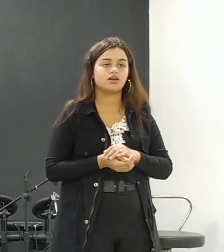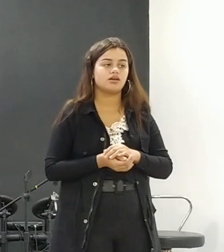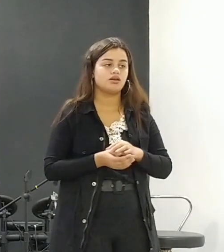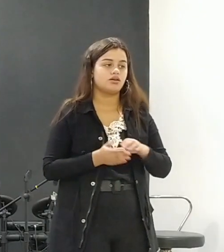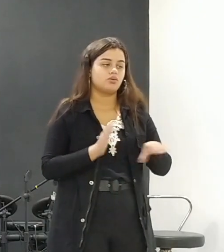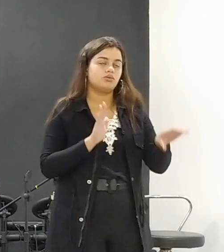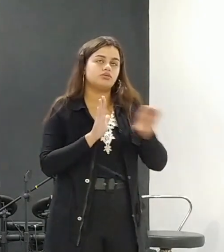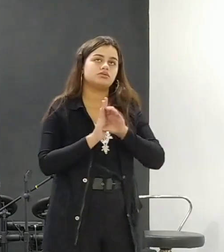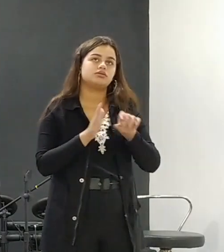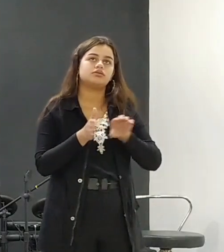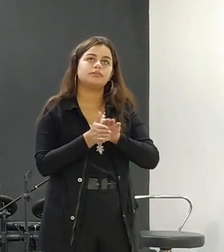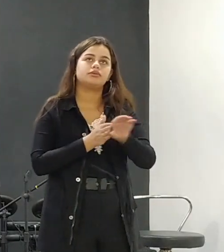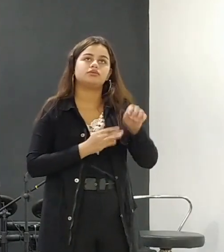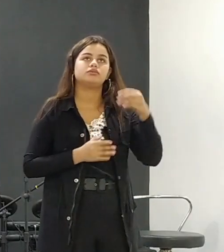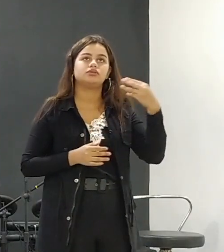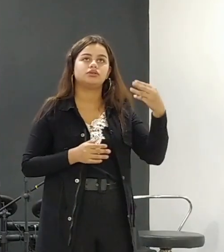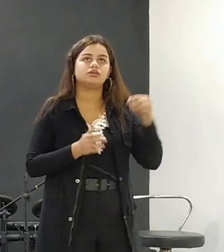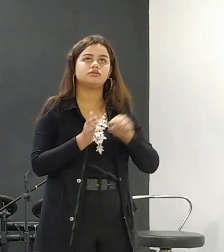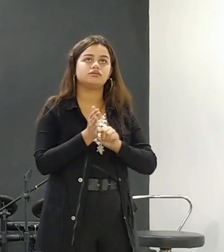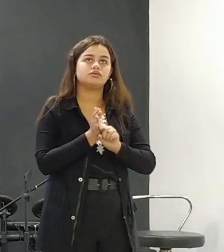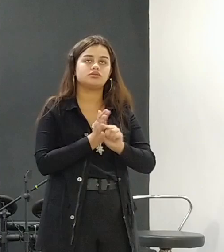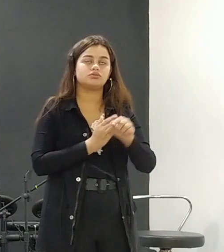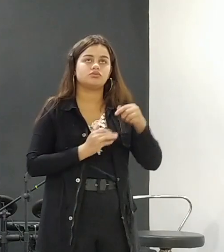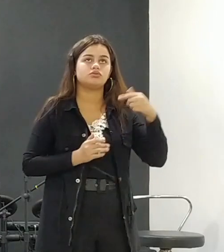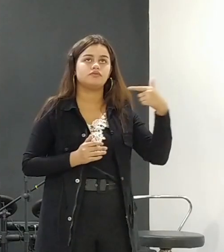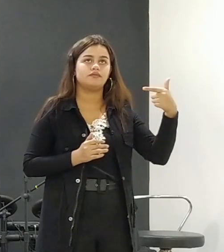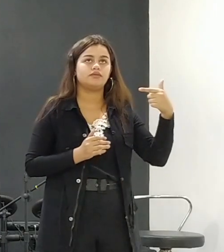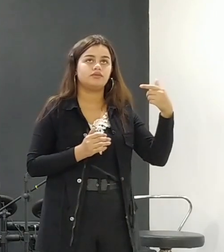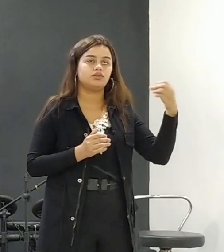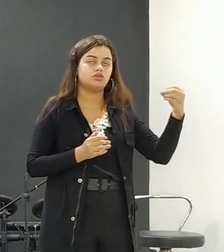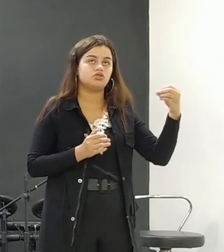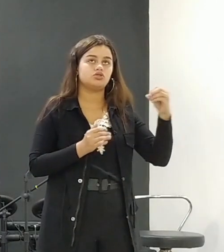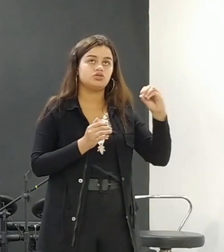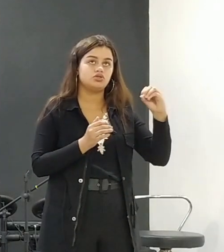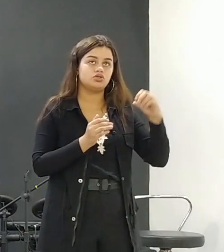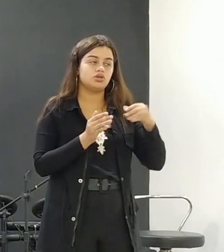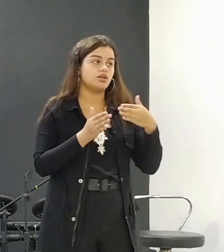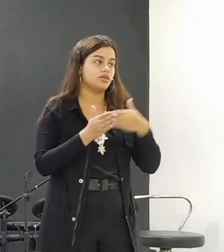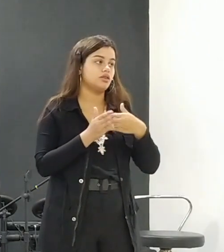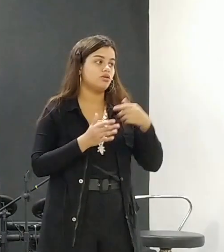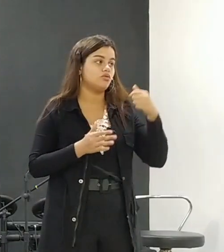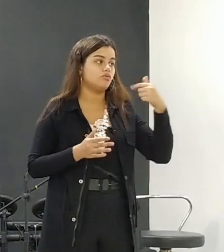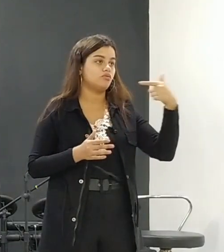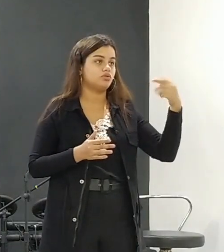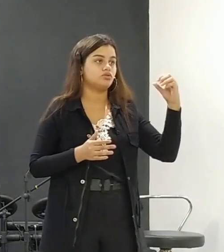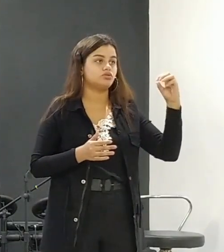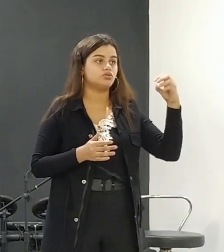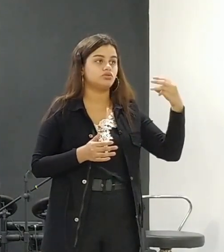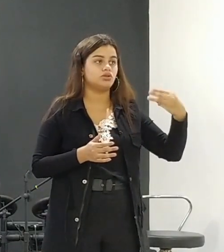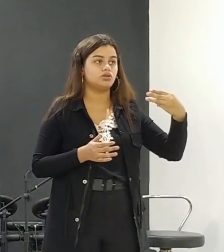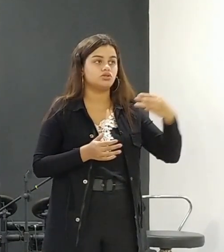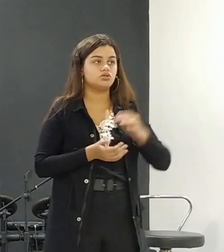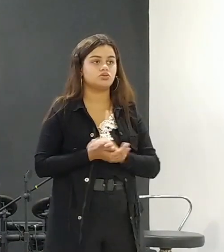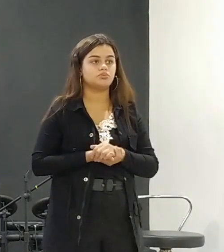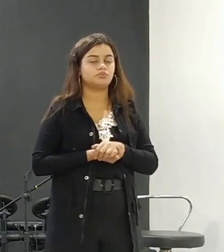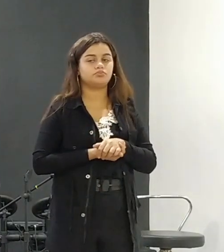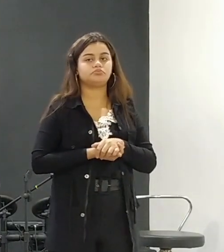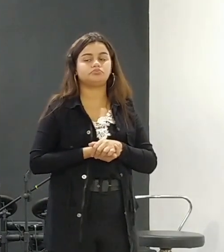Colossenses 3, 20 a 23. Colossenses 3, de 20 a 23.